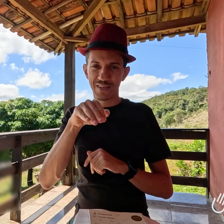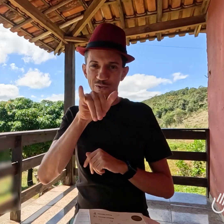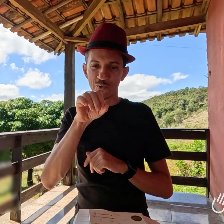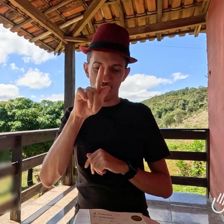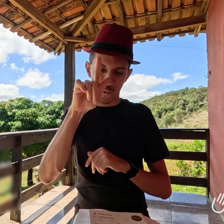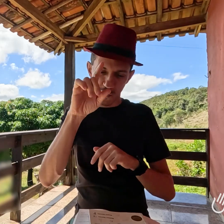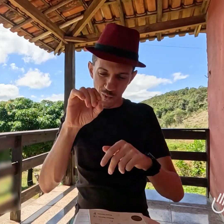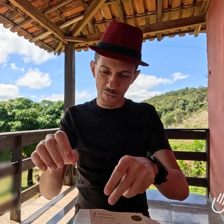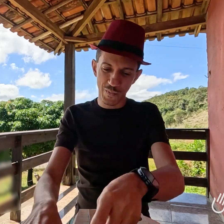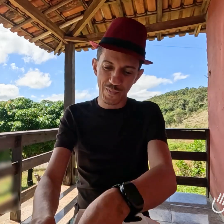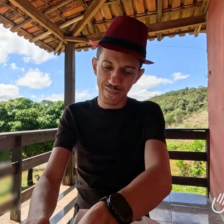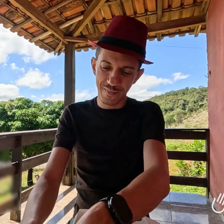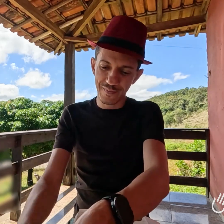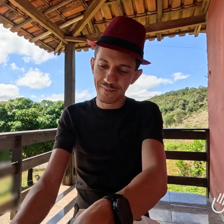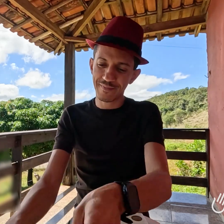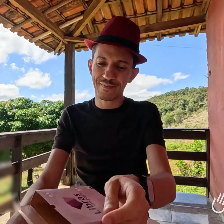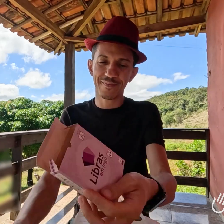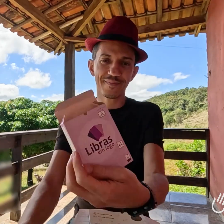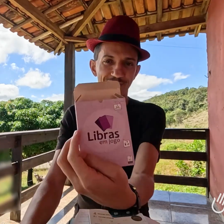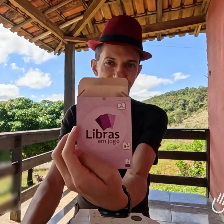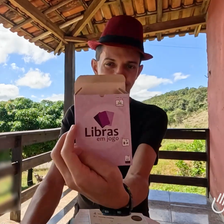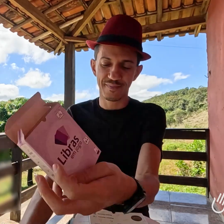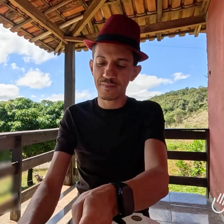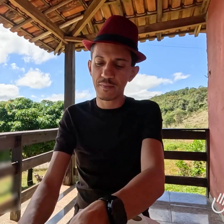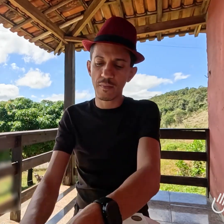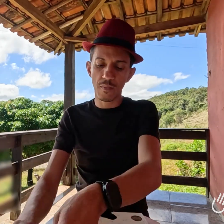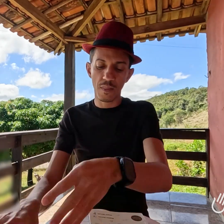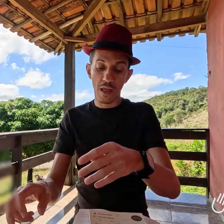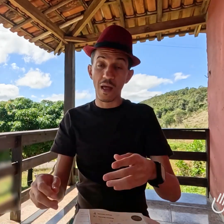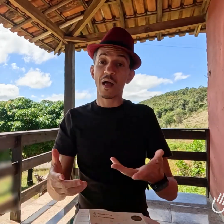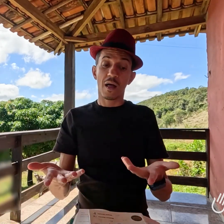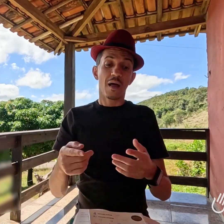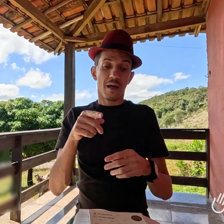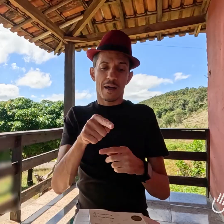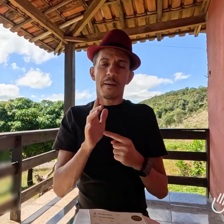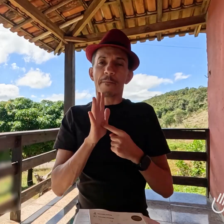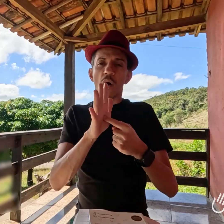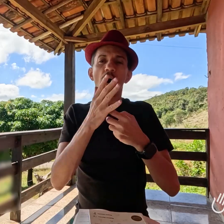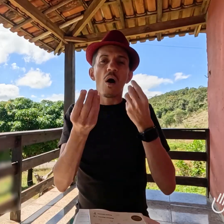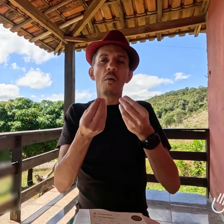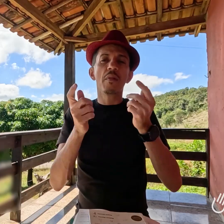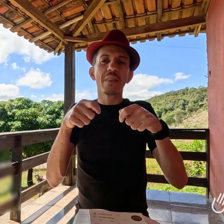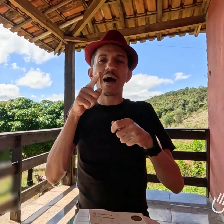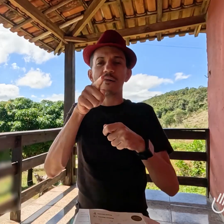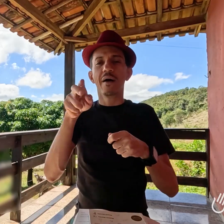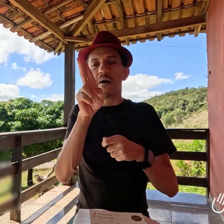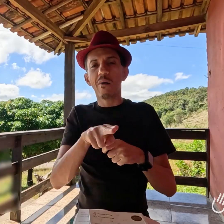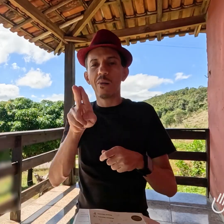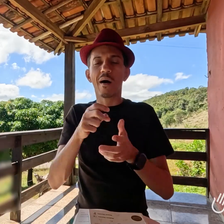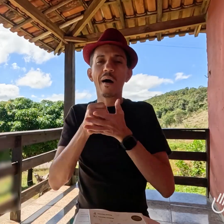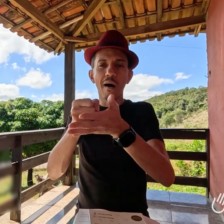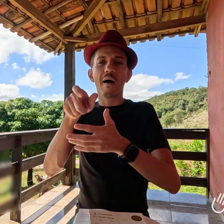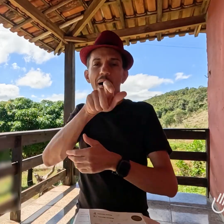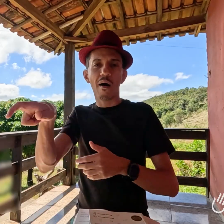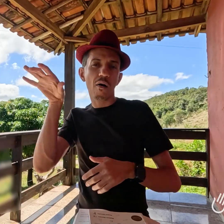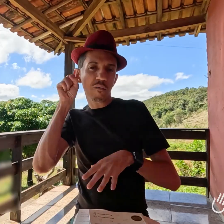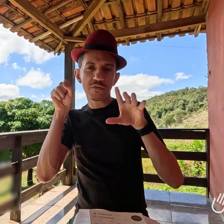segunda edição. A terceira edição já está em fase de preparo, já está disponível na pré-venda nesse momento, e você